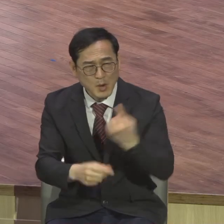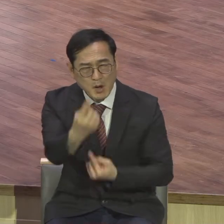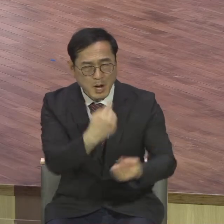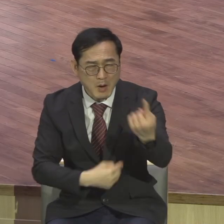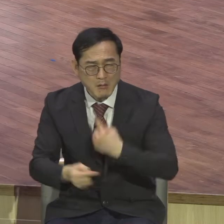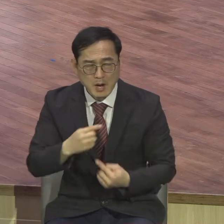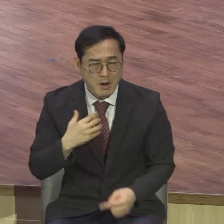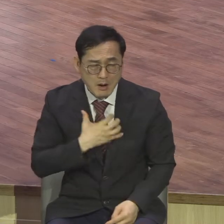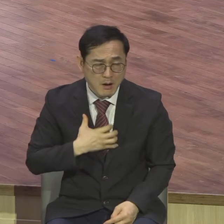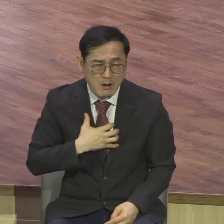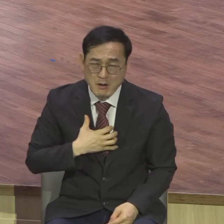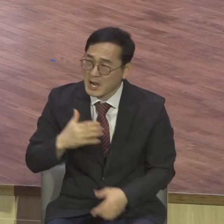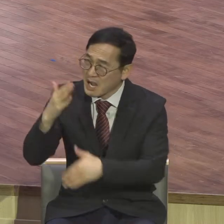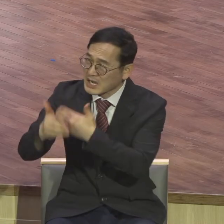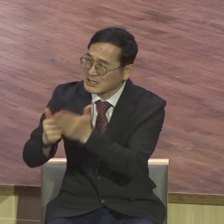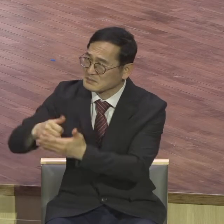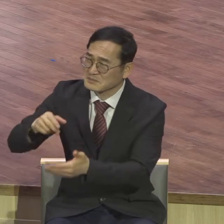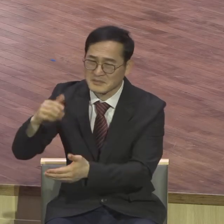가시 바랍니다.